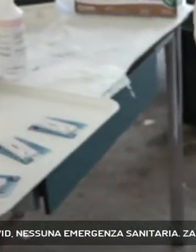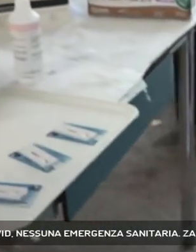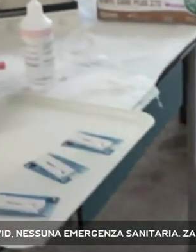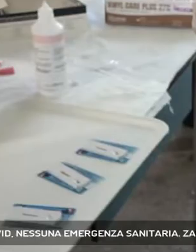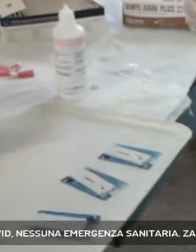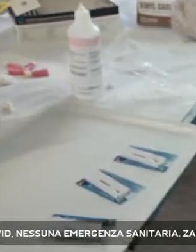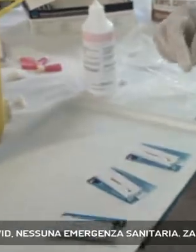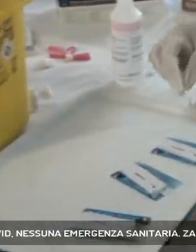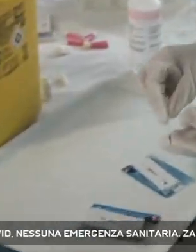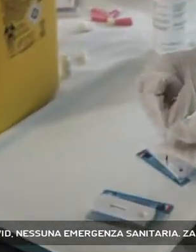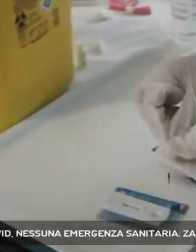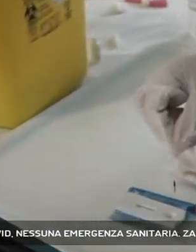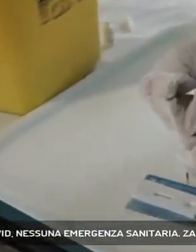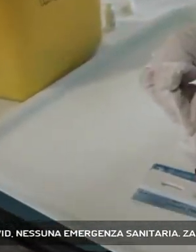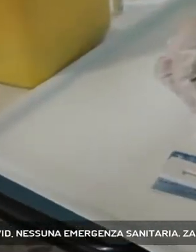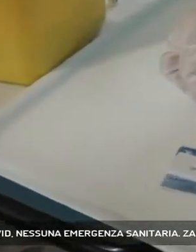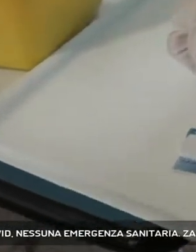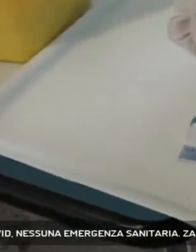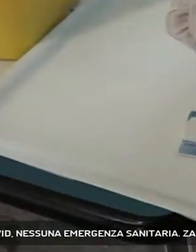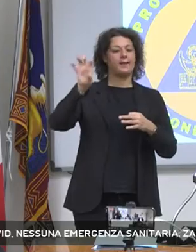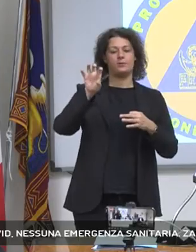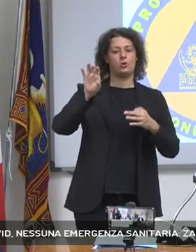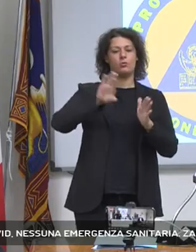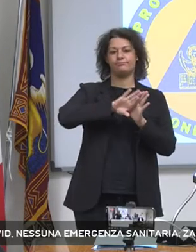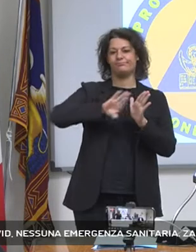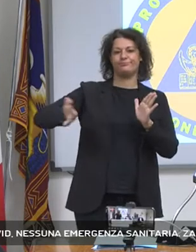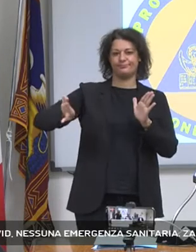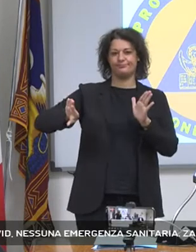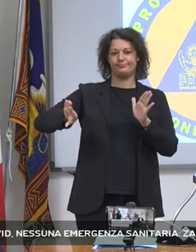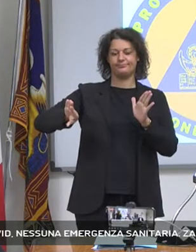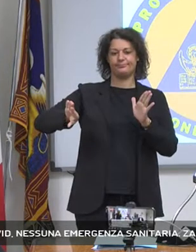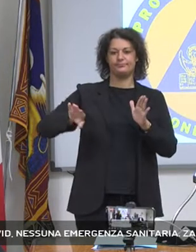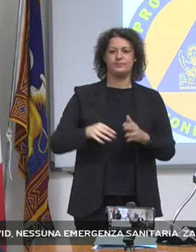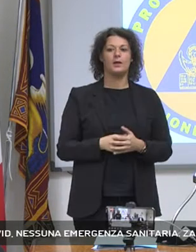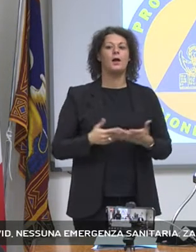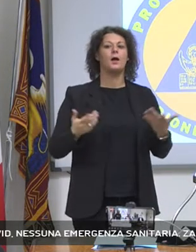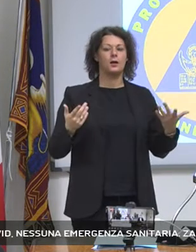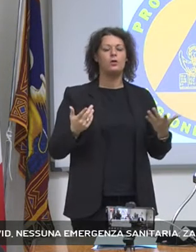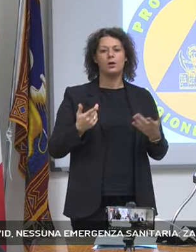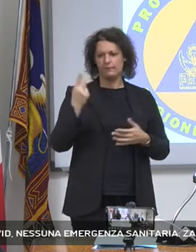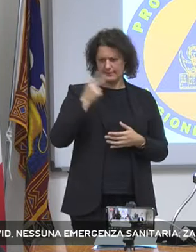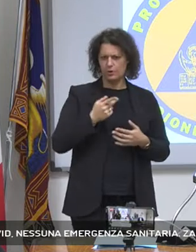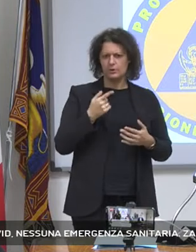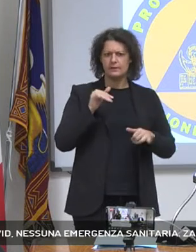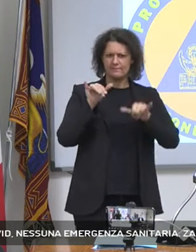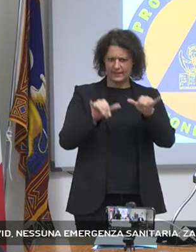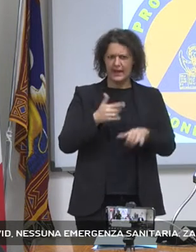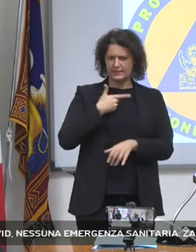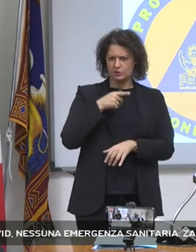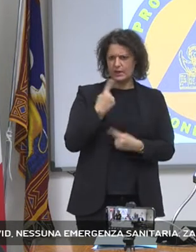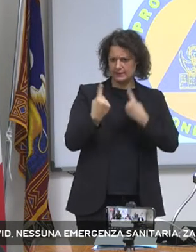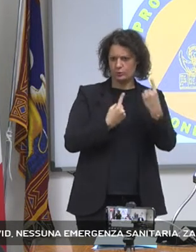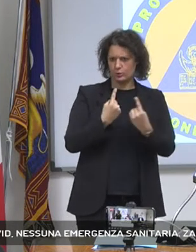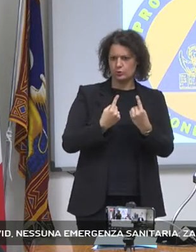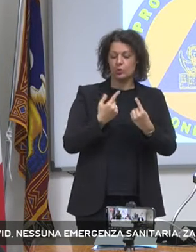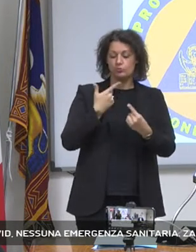con un boom di contagi nelle ultime 48 ore. A Venezia esiste un caso a Venezia perché c'è un cluster veneziano e quindi